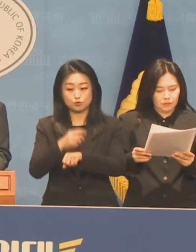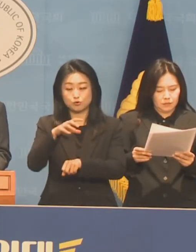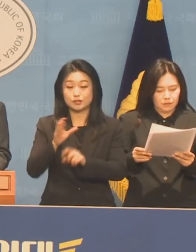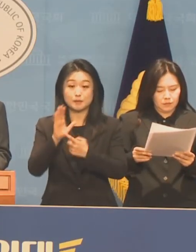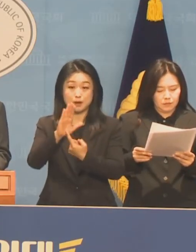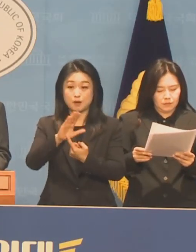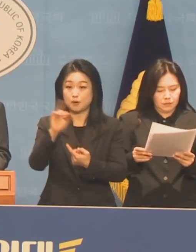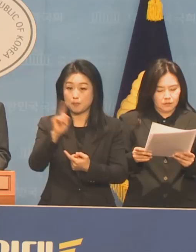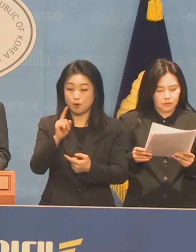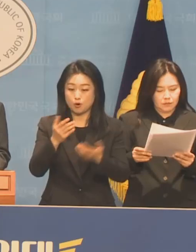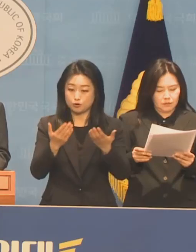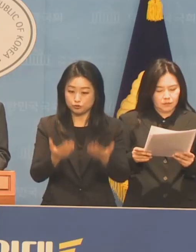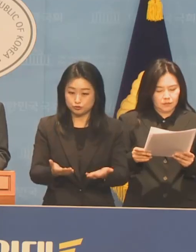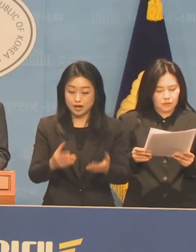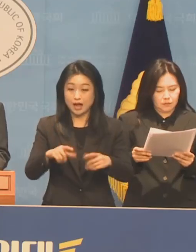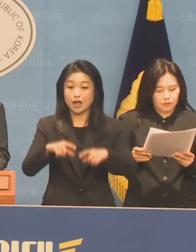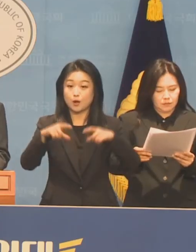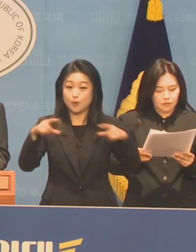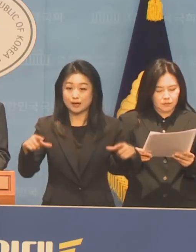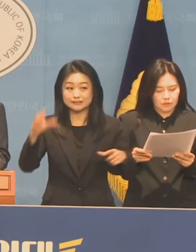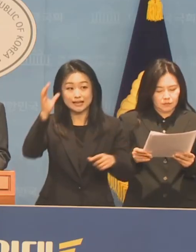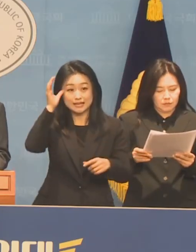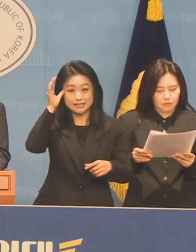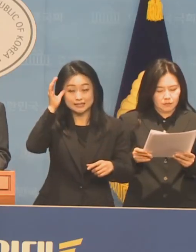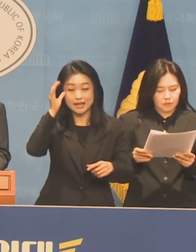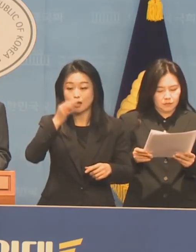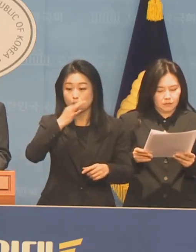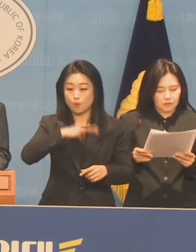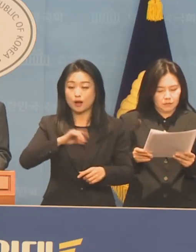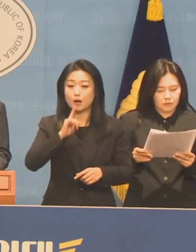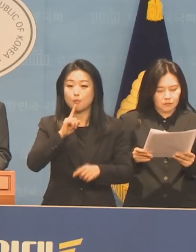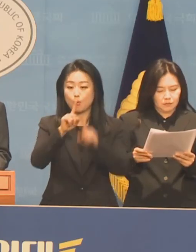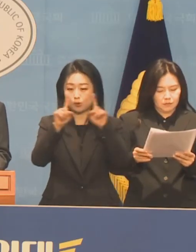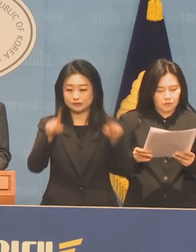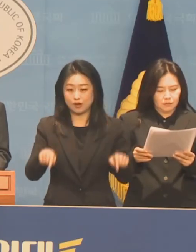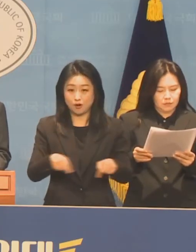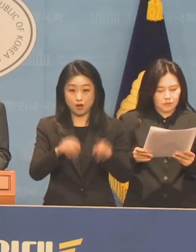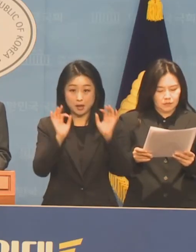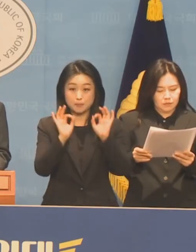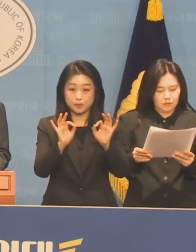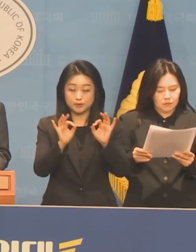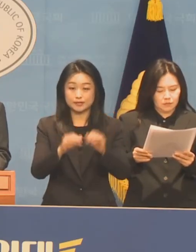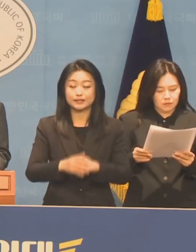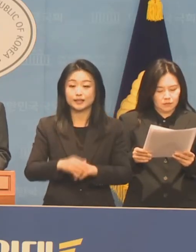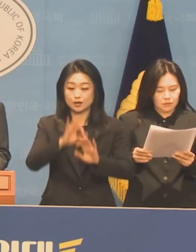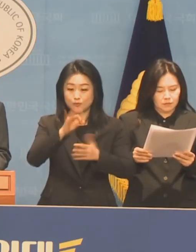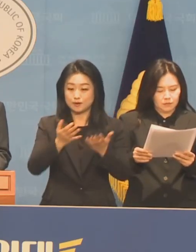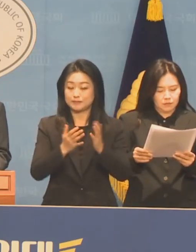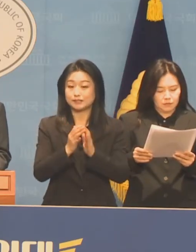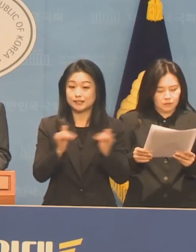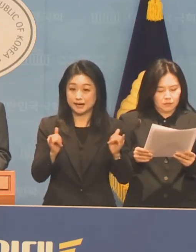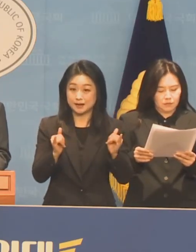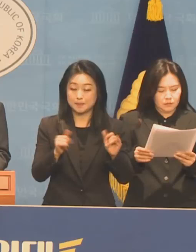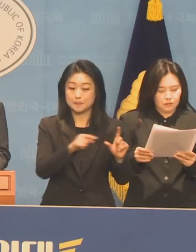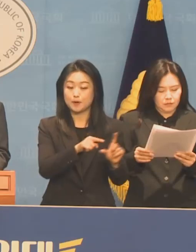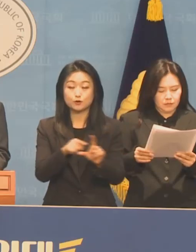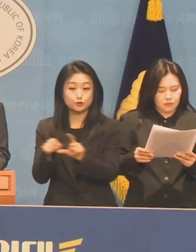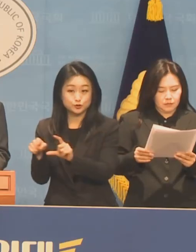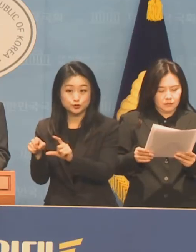발표한 휴가 확산 기대 효과 보고서에 따르면 국내 임금 근로자들이